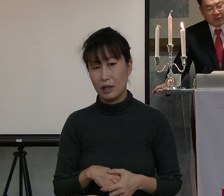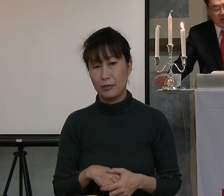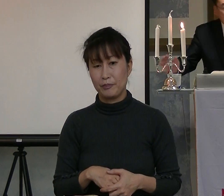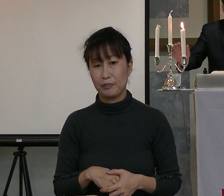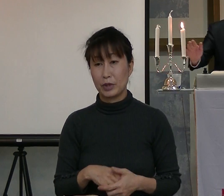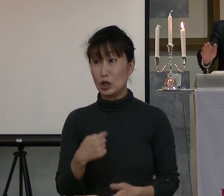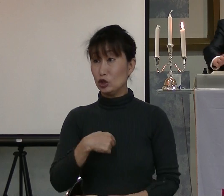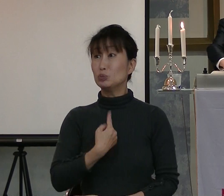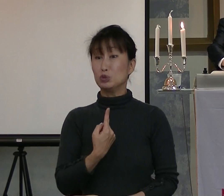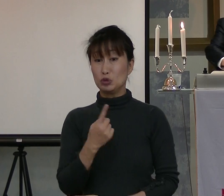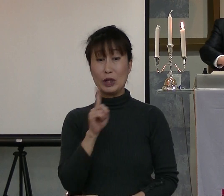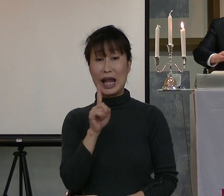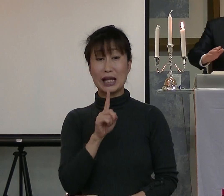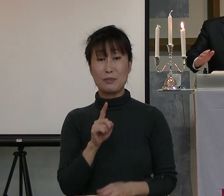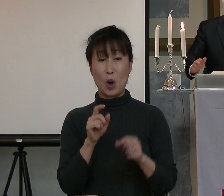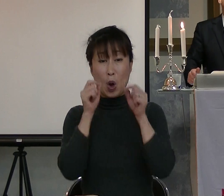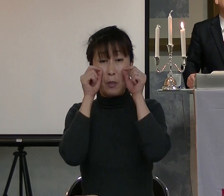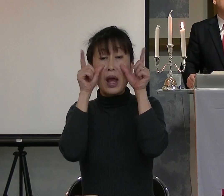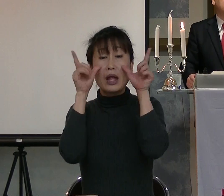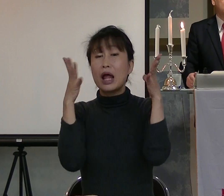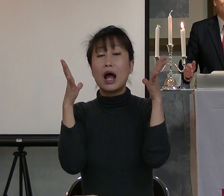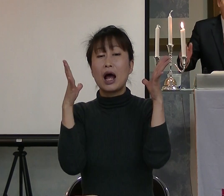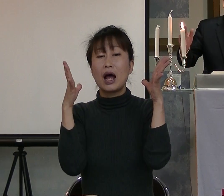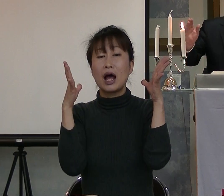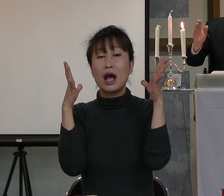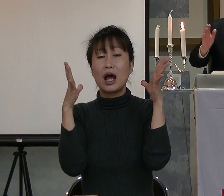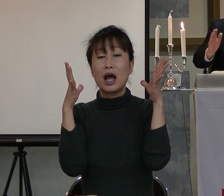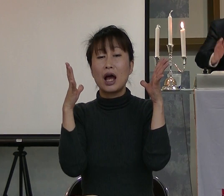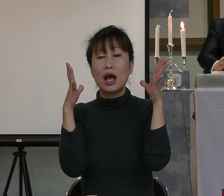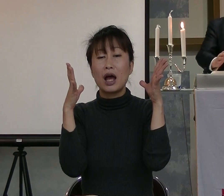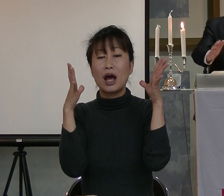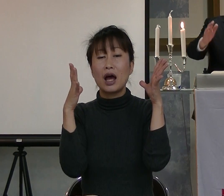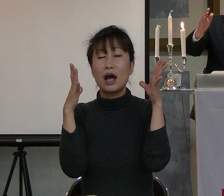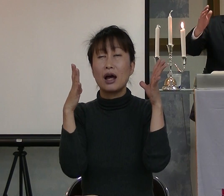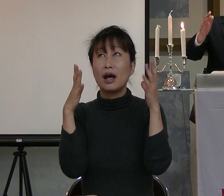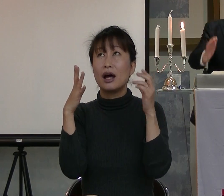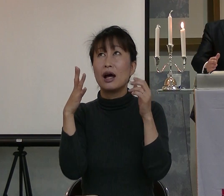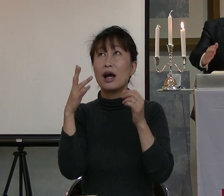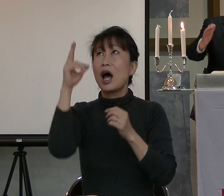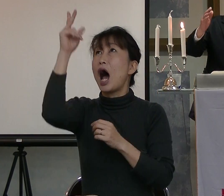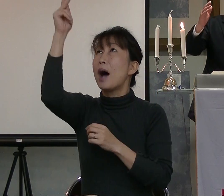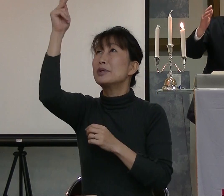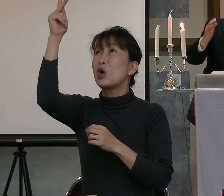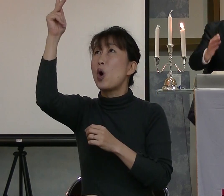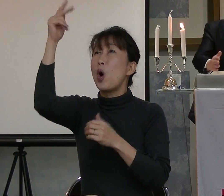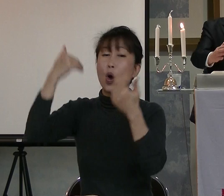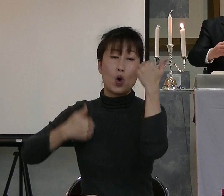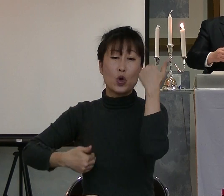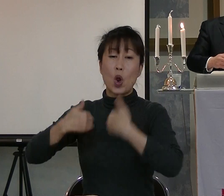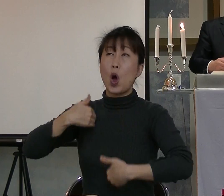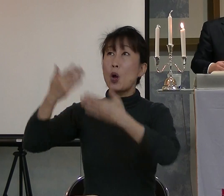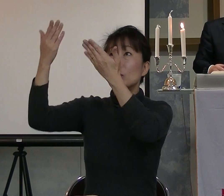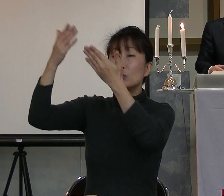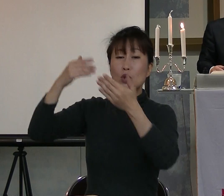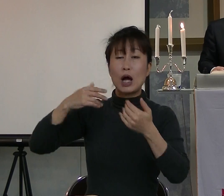自分は何も目覚ましてない、何も神様の喜ばれ事もせず